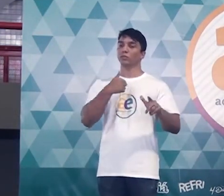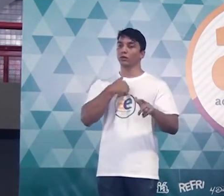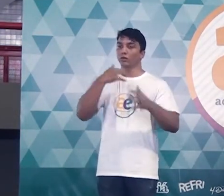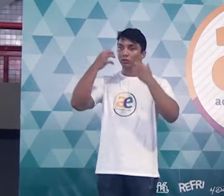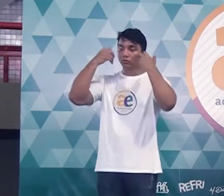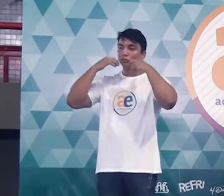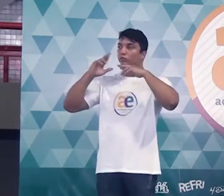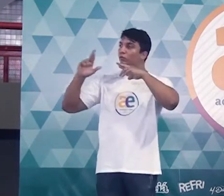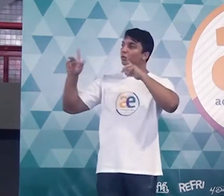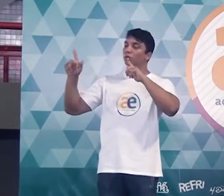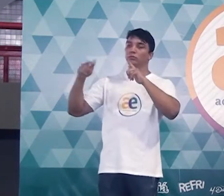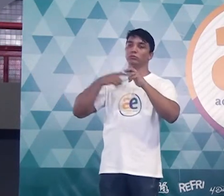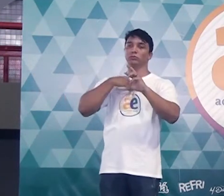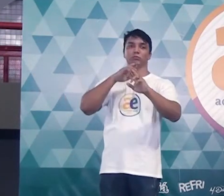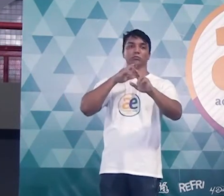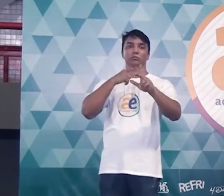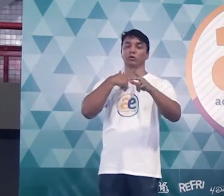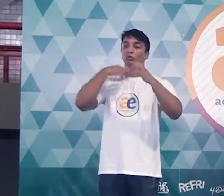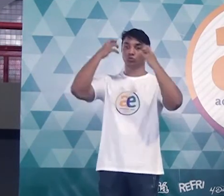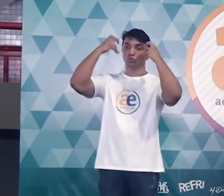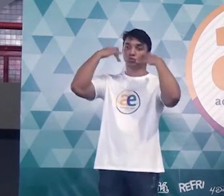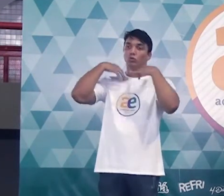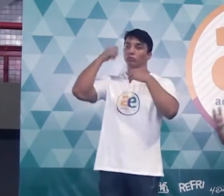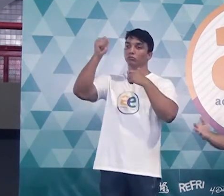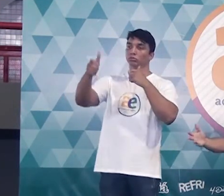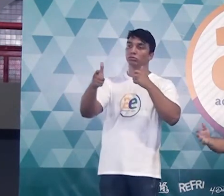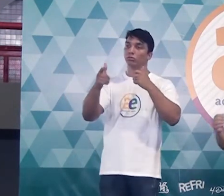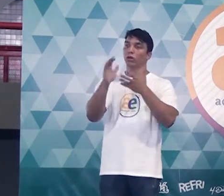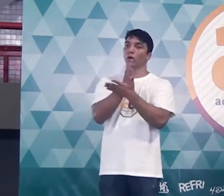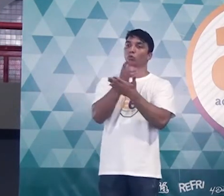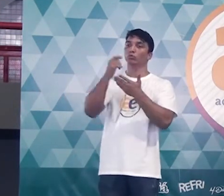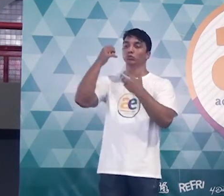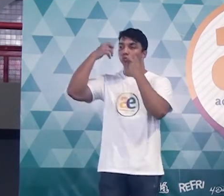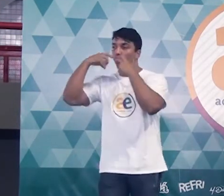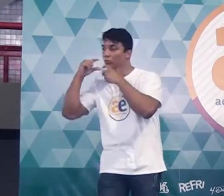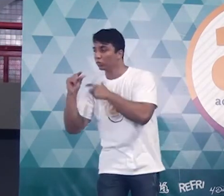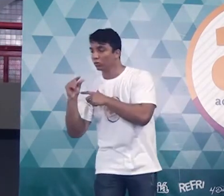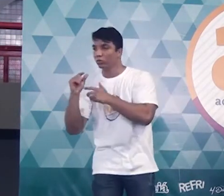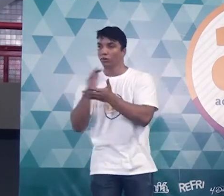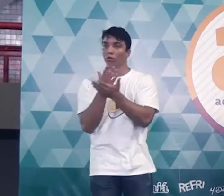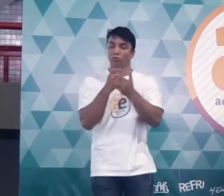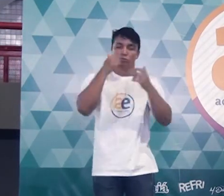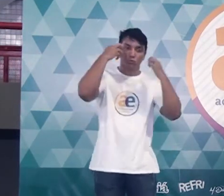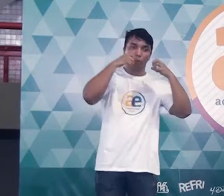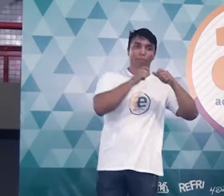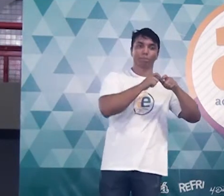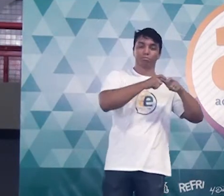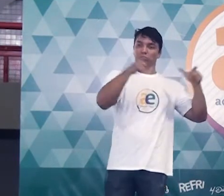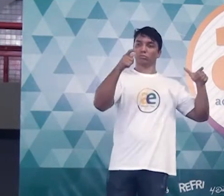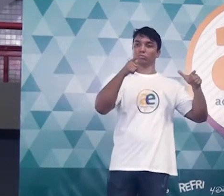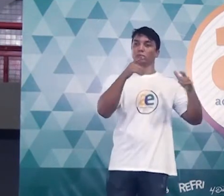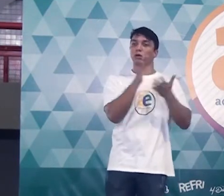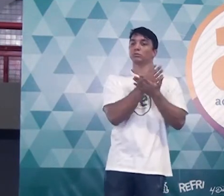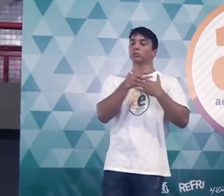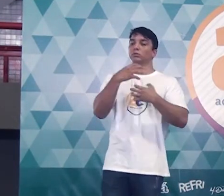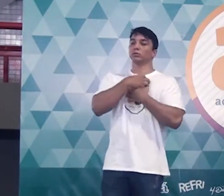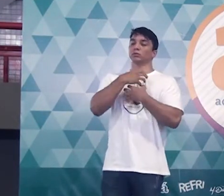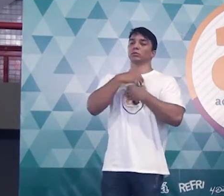sou diferente, eu suo mais, outro sua menos. Cada um tem sensações térmicas às vezes